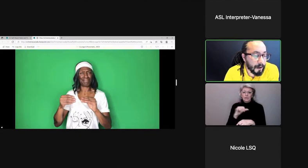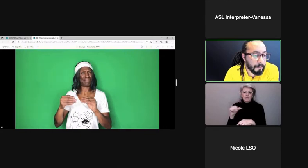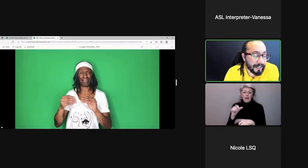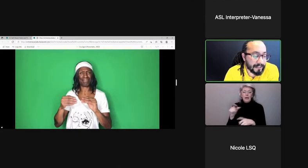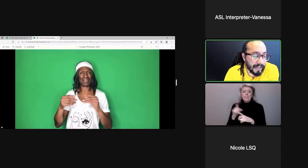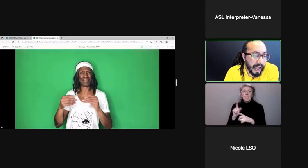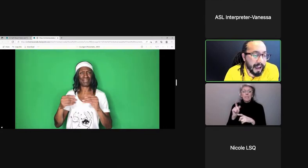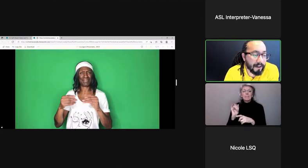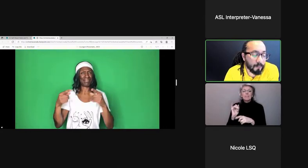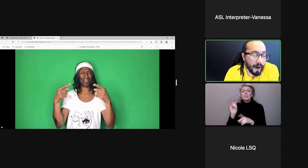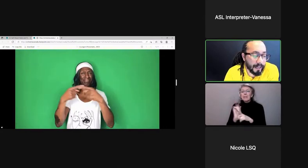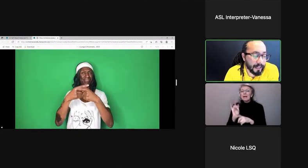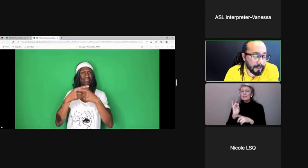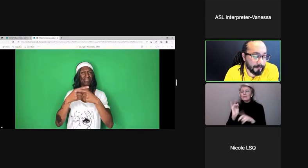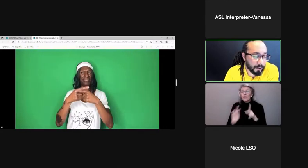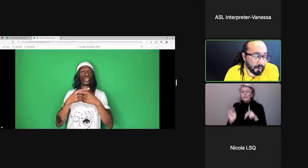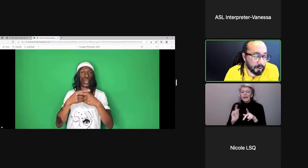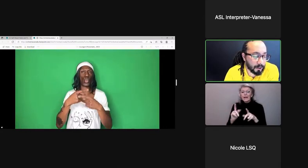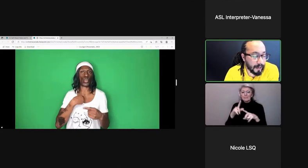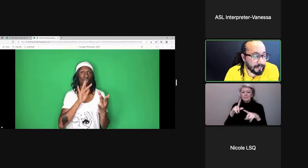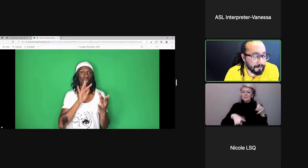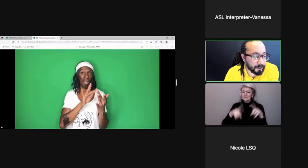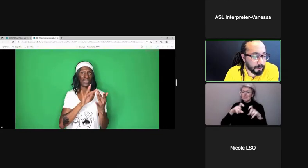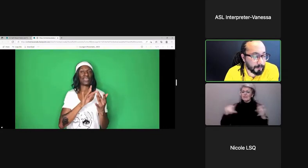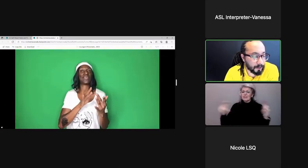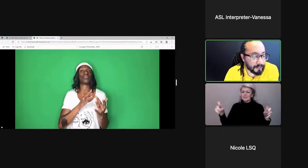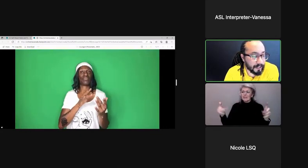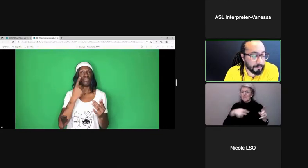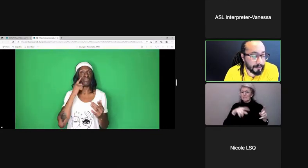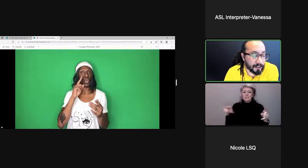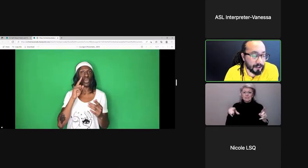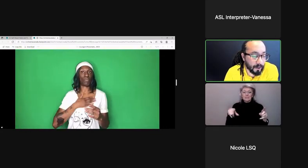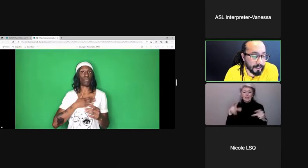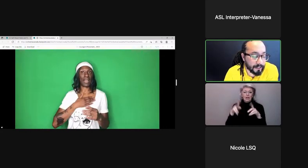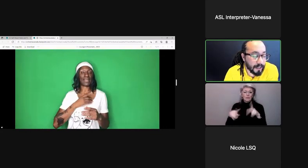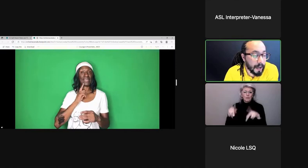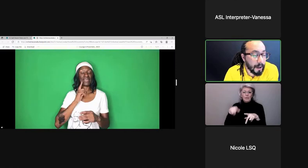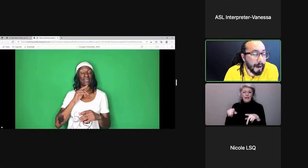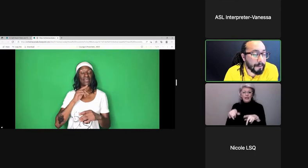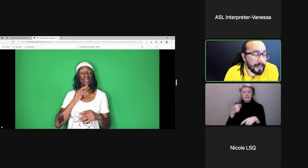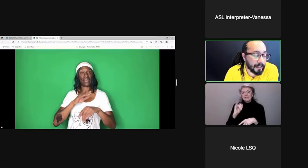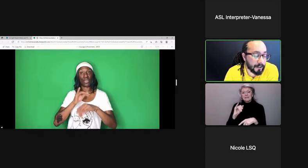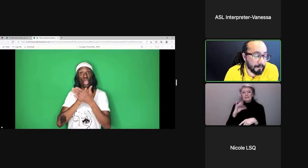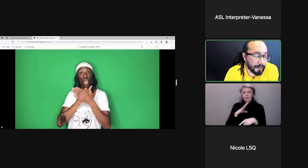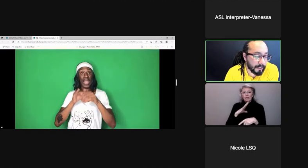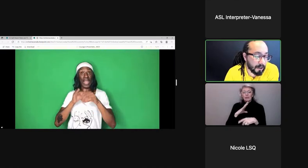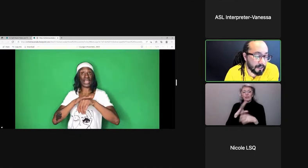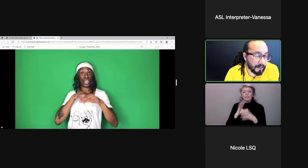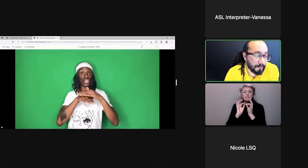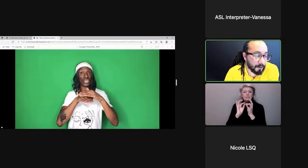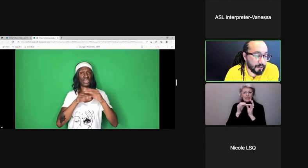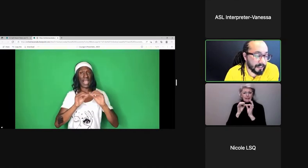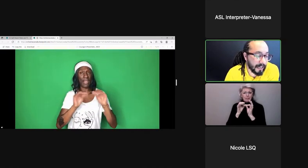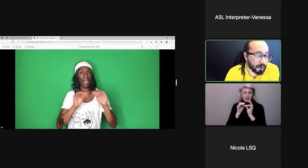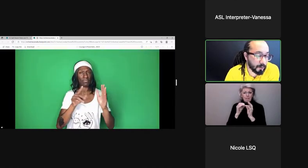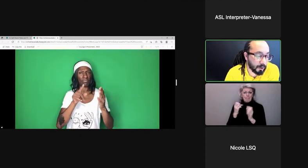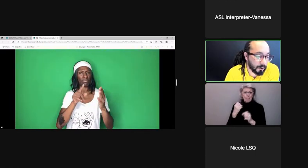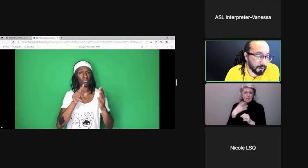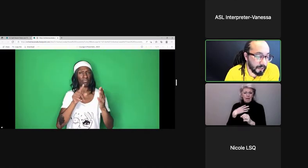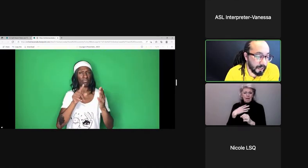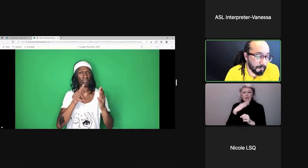public était diversifié. Alors, d'avoir des interprètes blancs qui